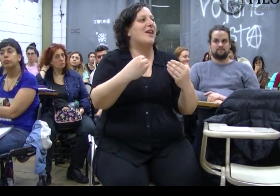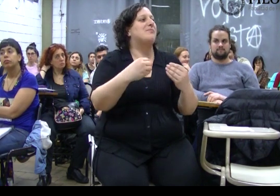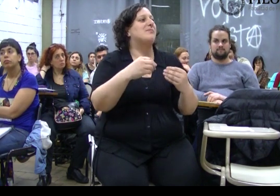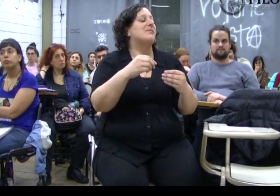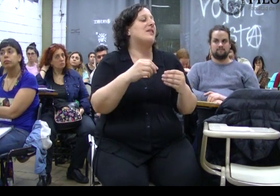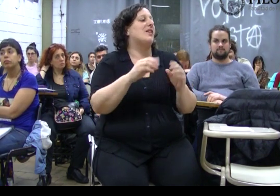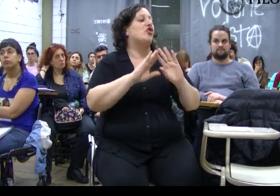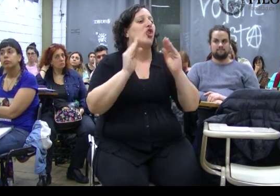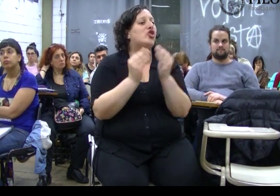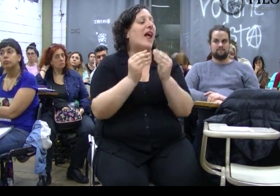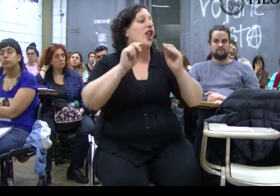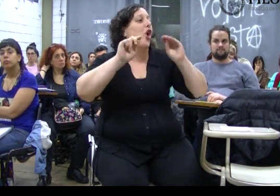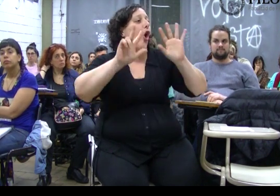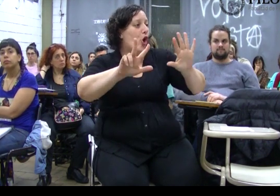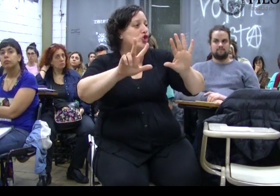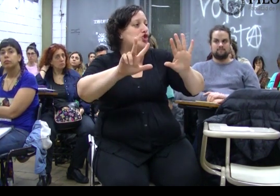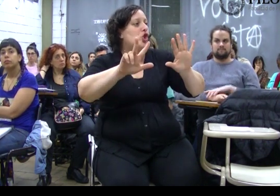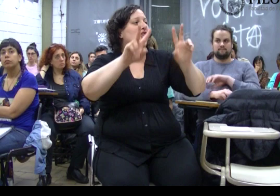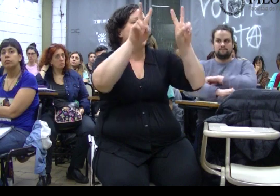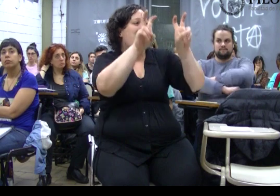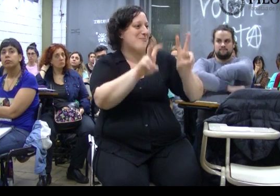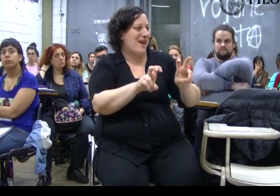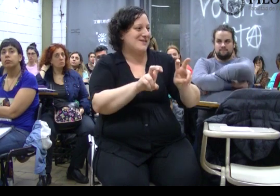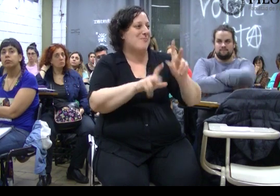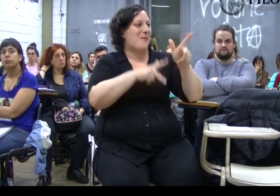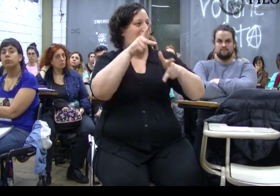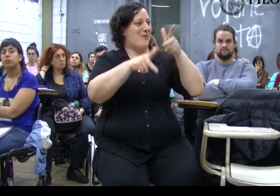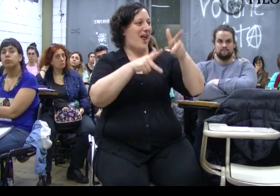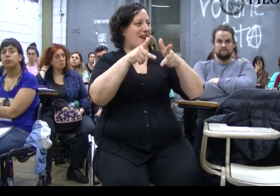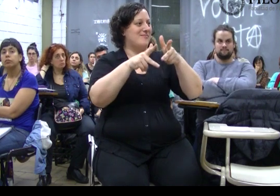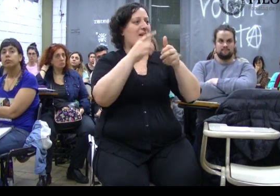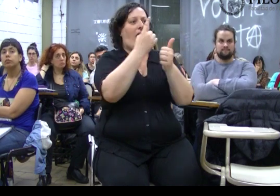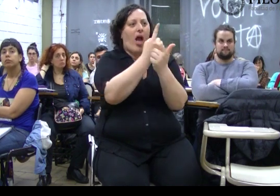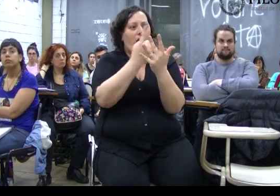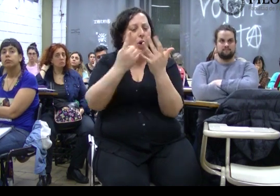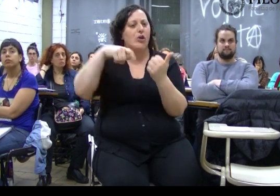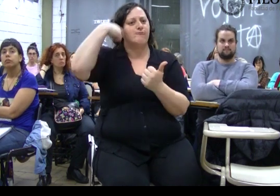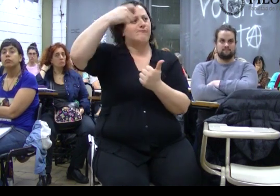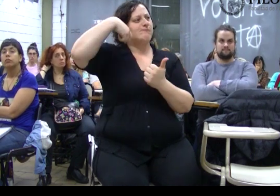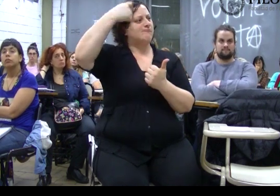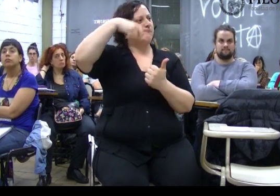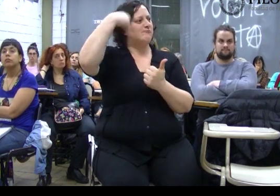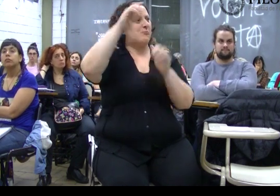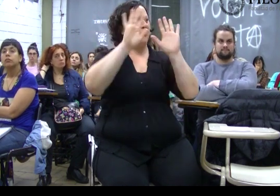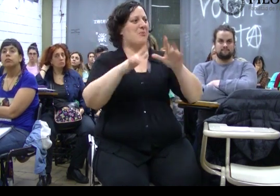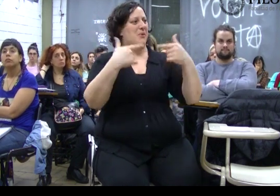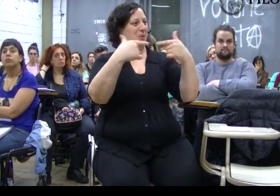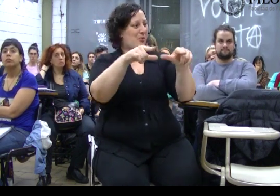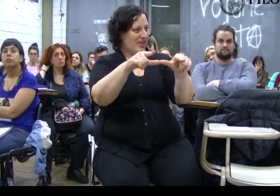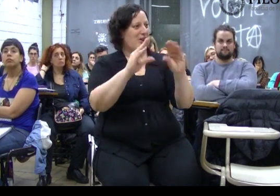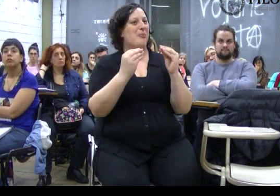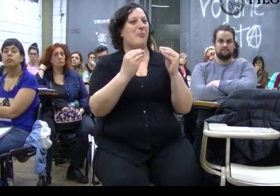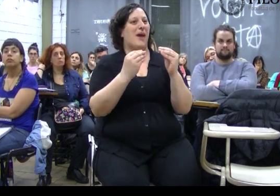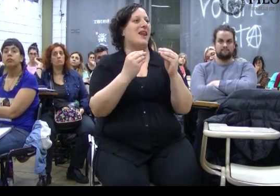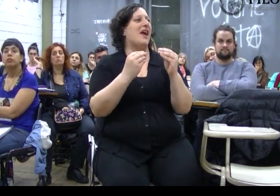8 temas diferentes y los filmamos para que esto esté accesible también en